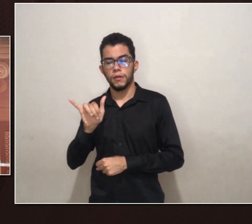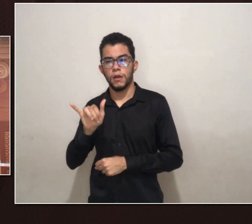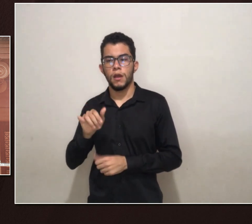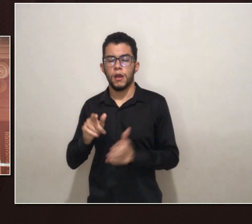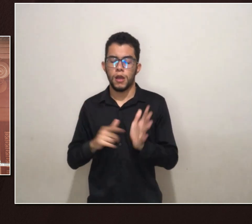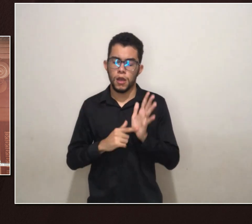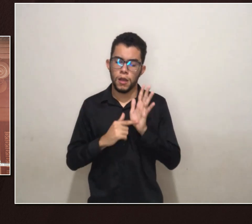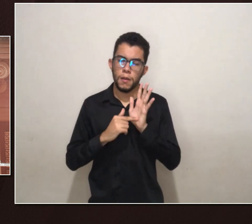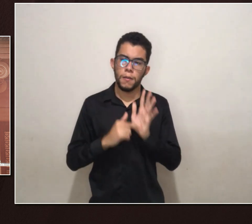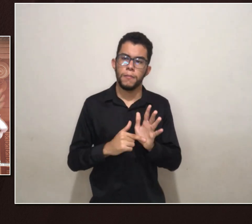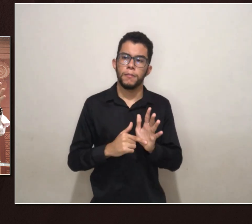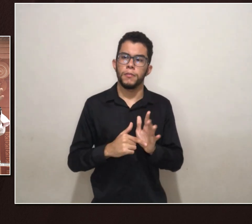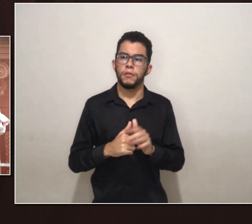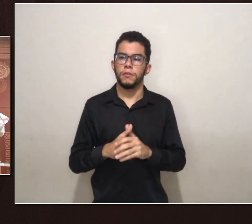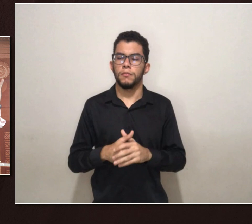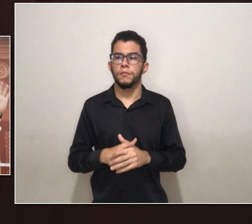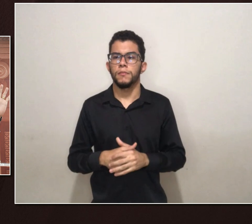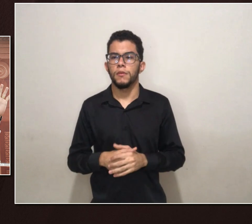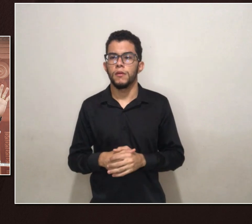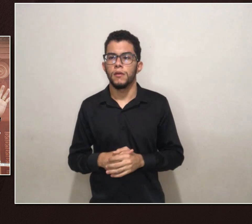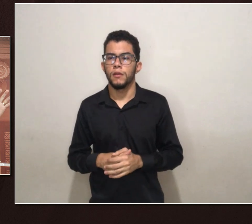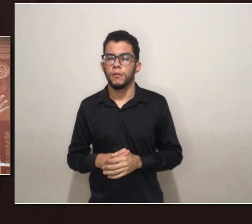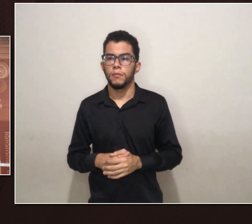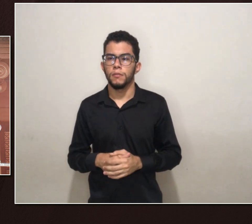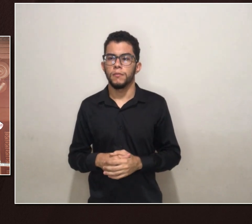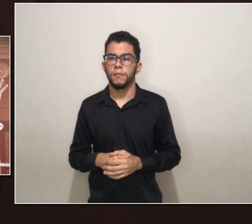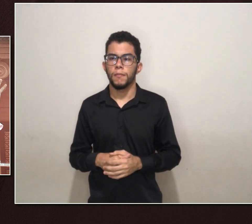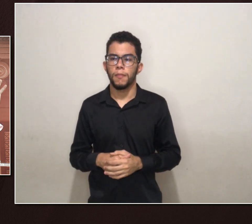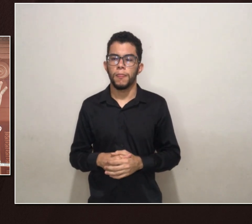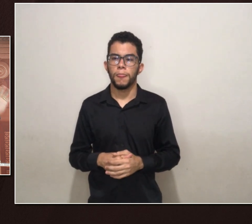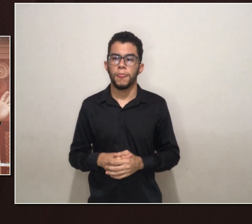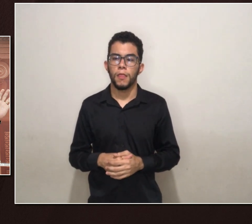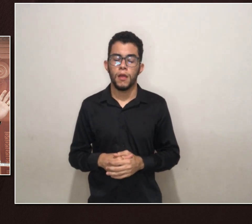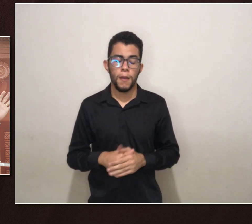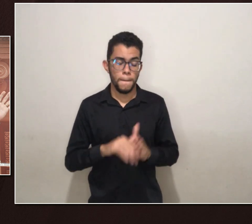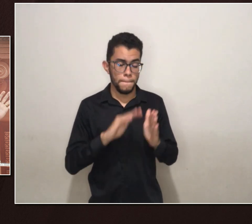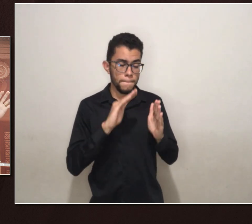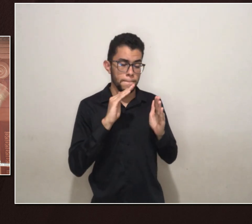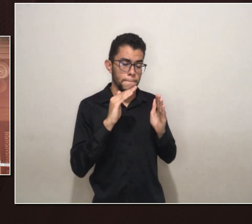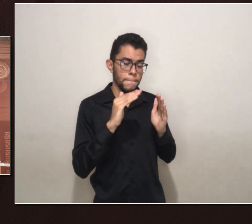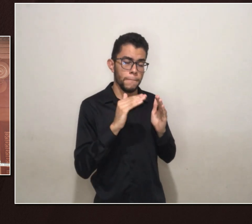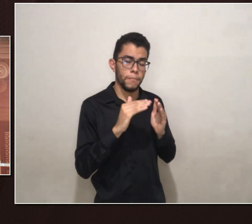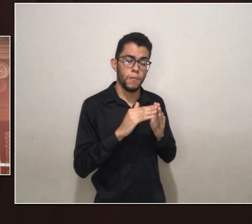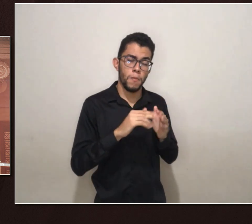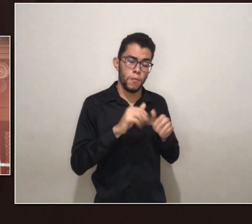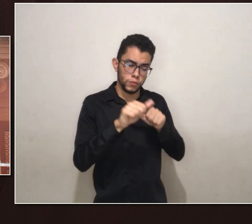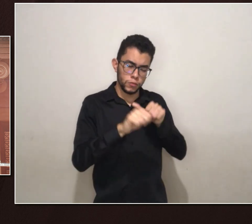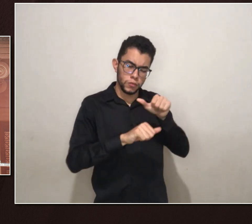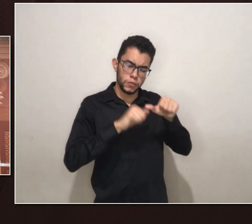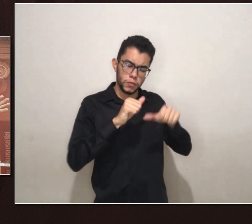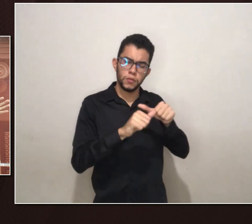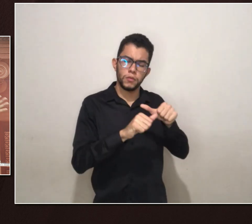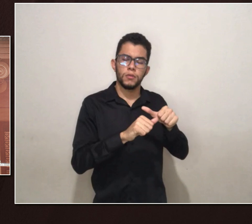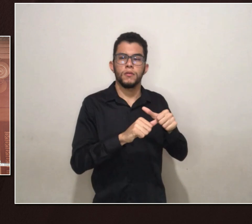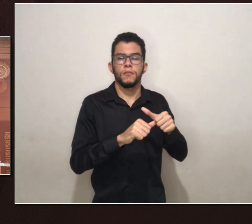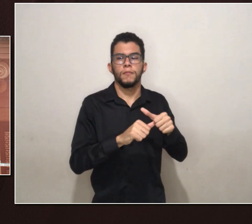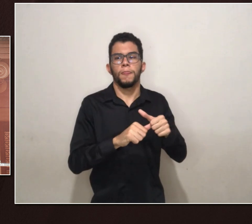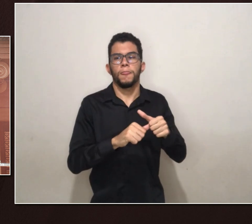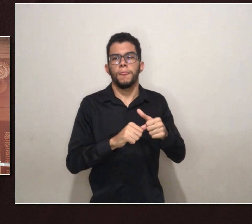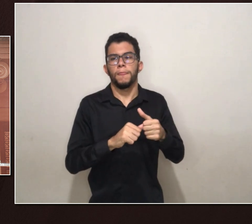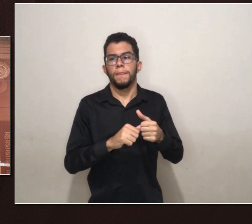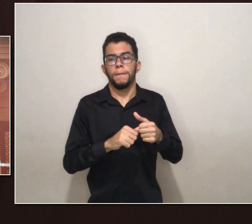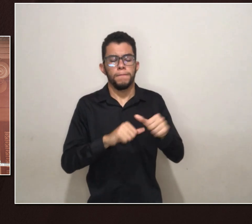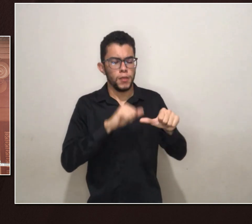casa, ele comenta o seguinte: aqui tudo mudou, trágica mudança. Ao invés de casa de Deus,